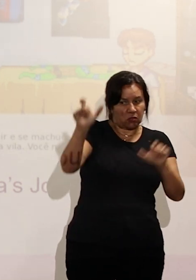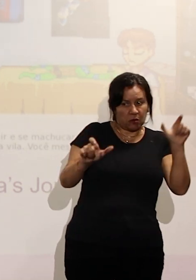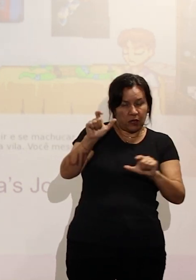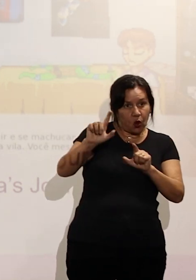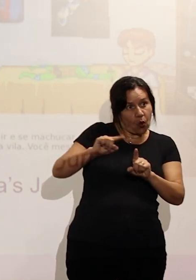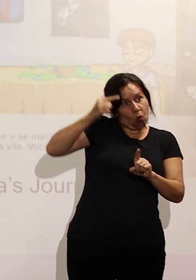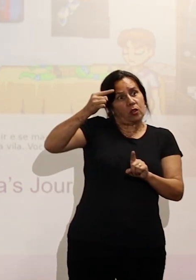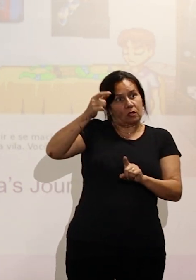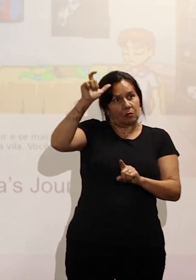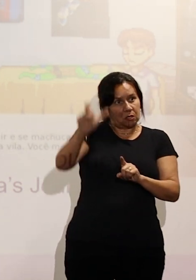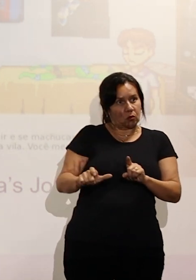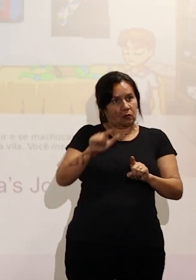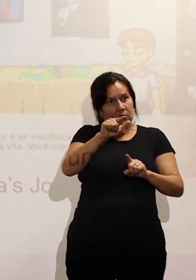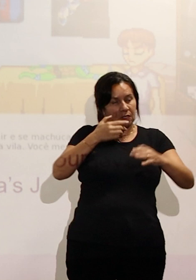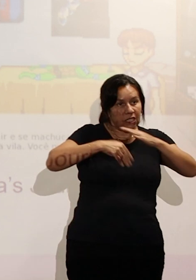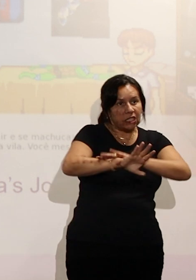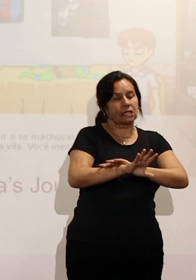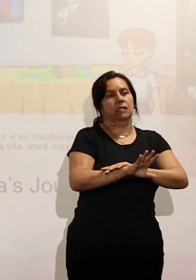dublar.